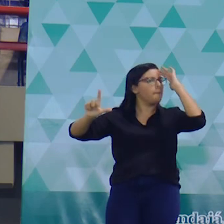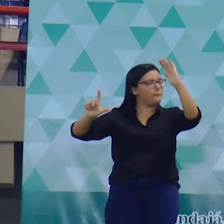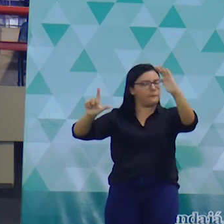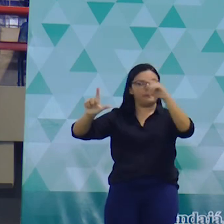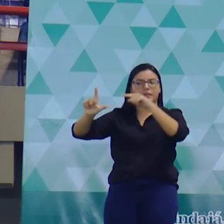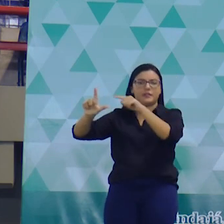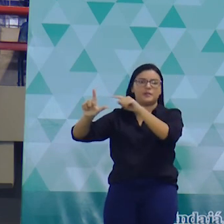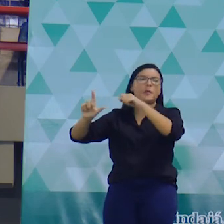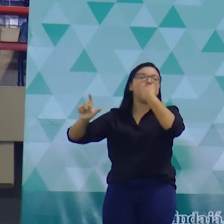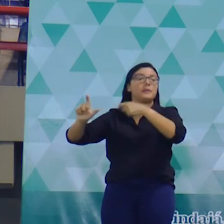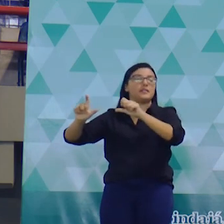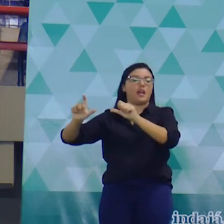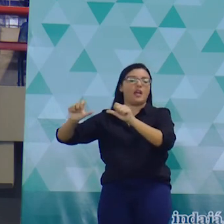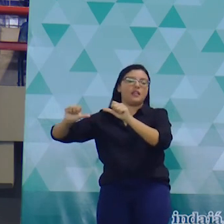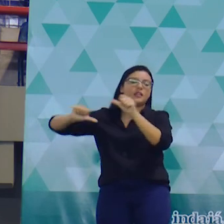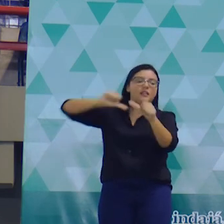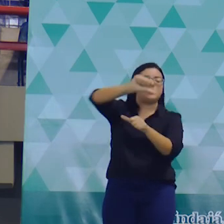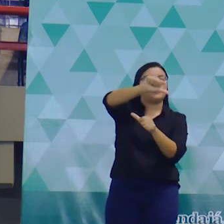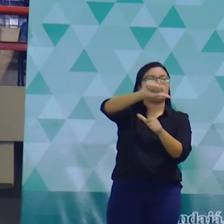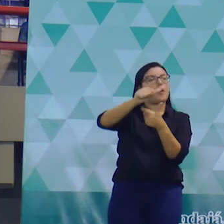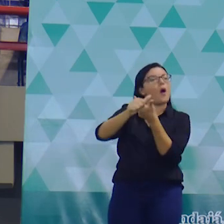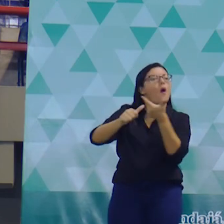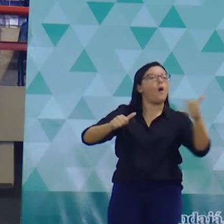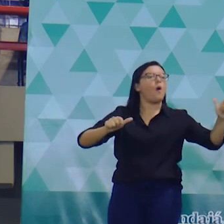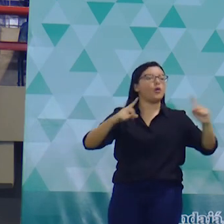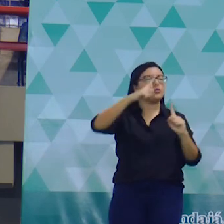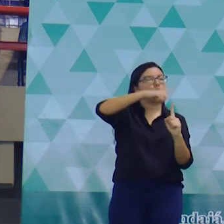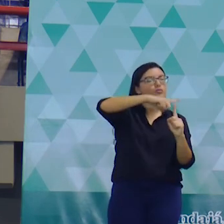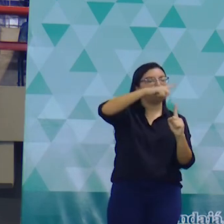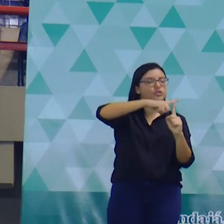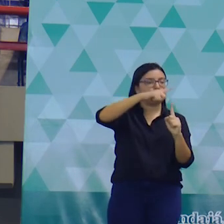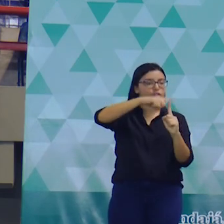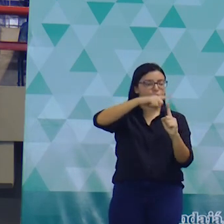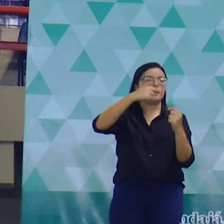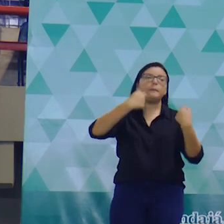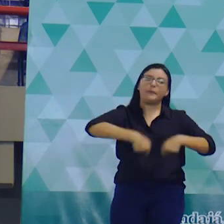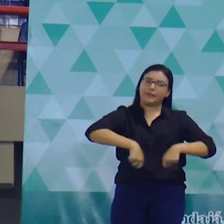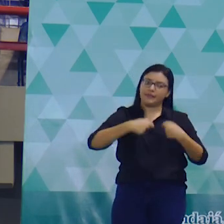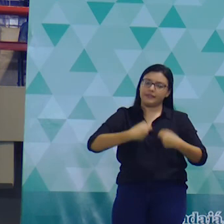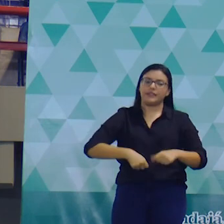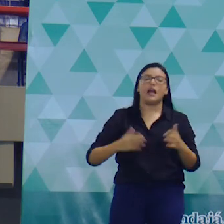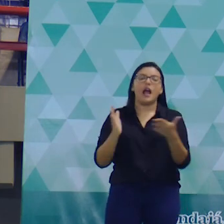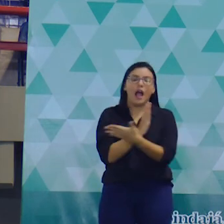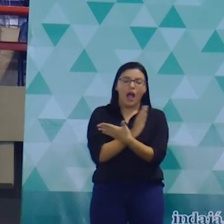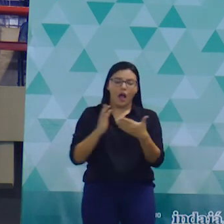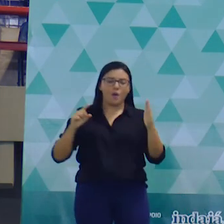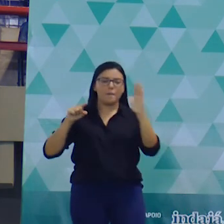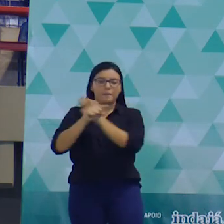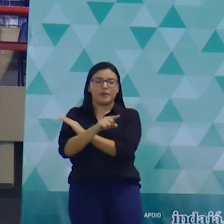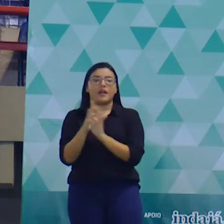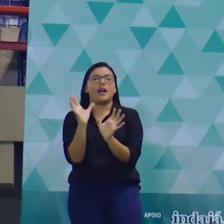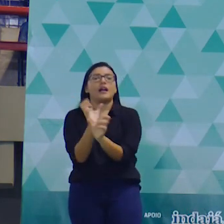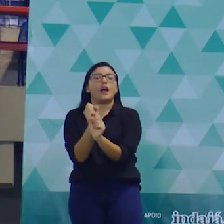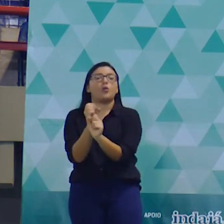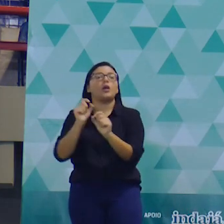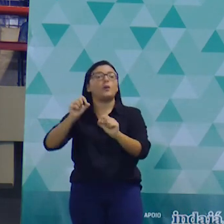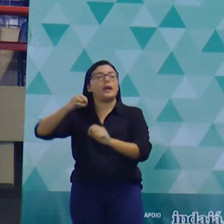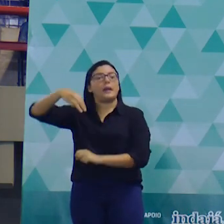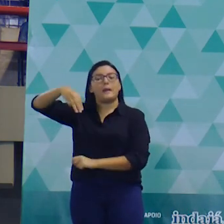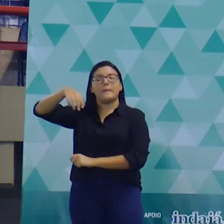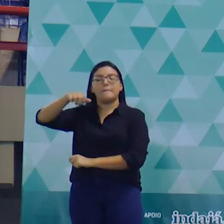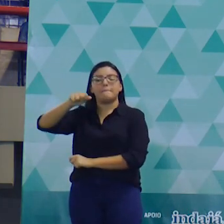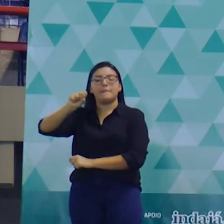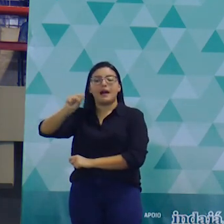saber transformar mol nas mais variadas unidades. Porque tem questão que pede para que eu calcule a massa